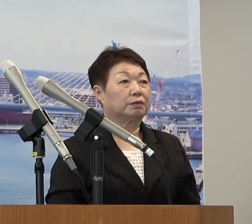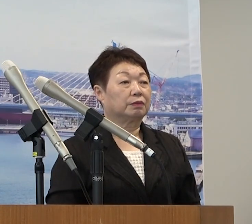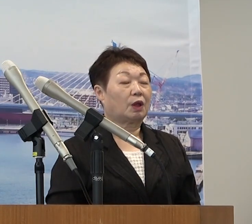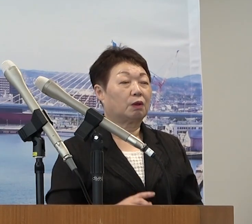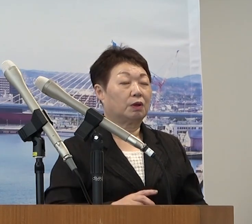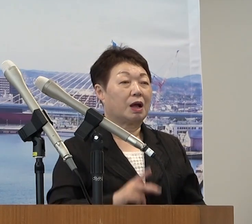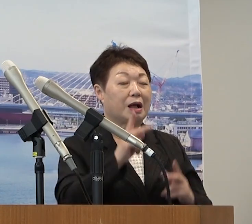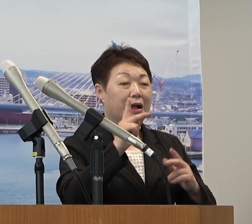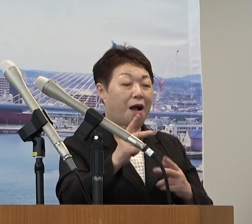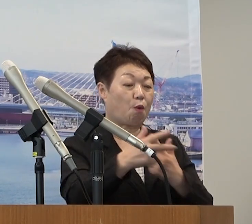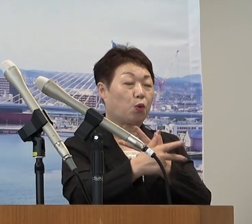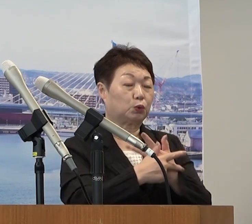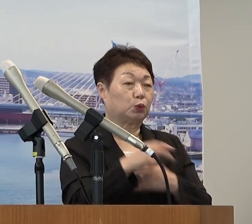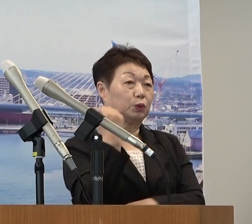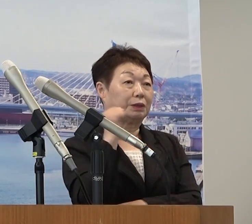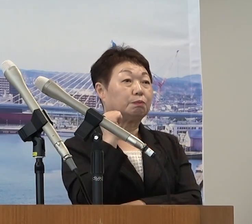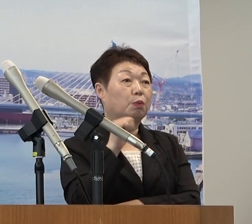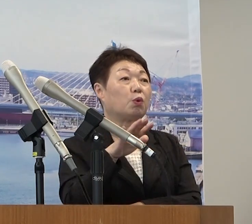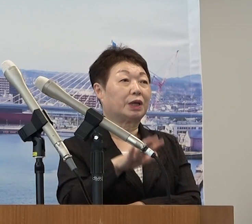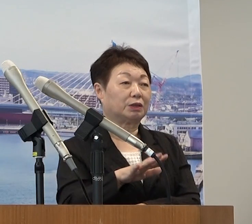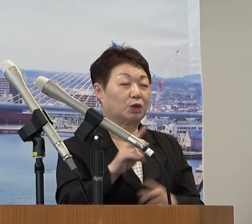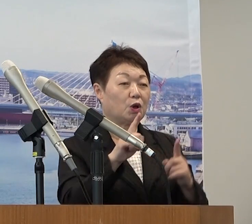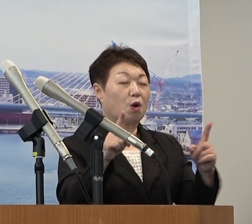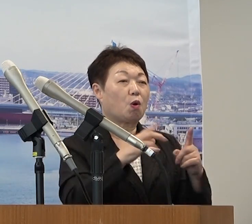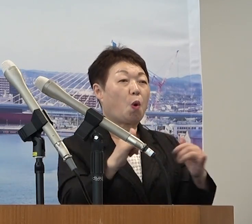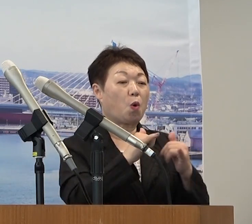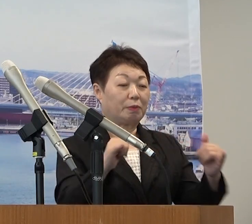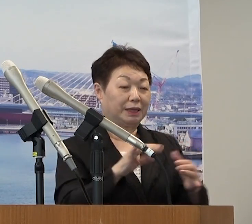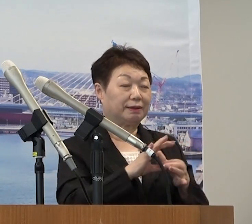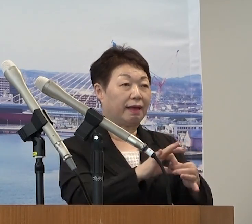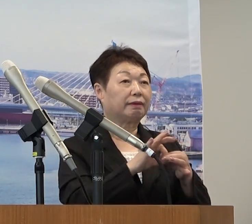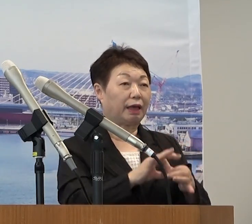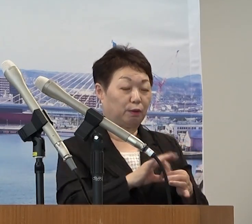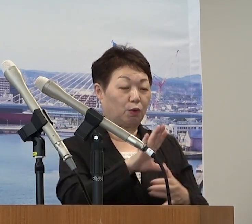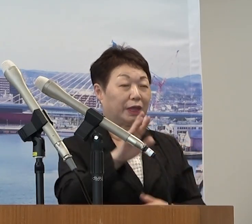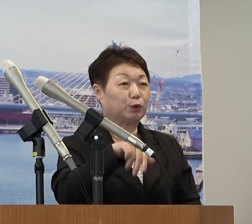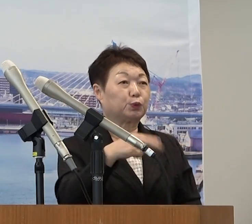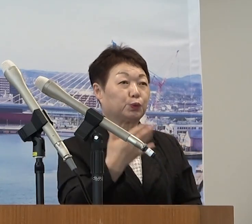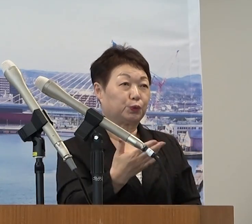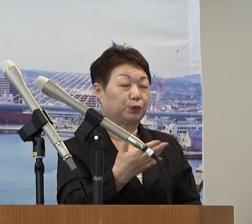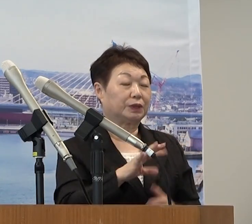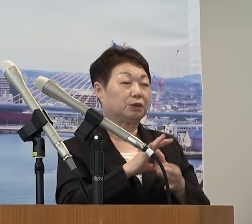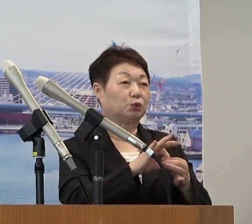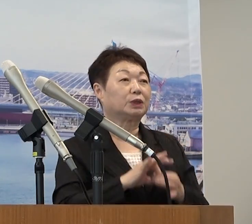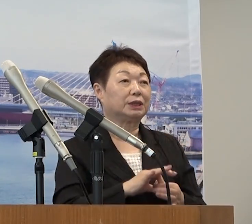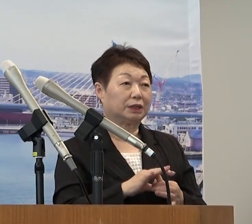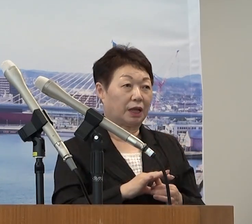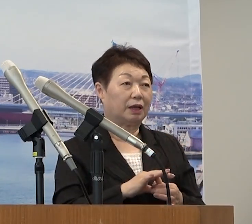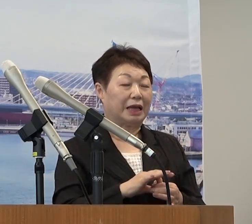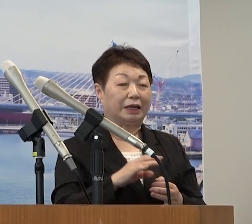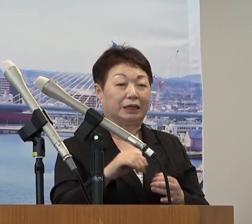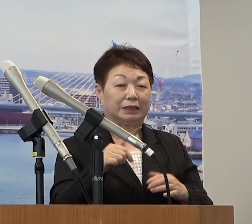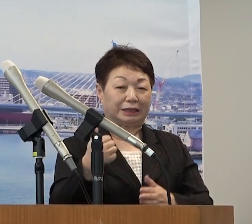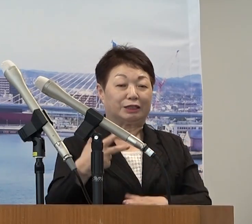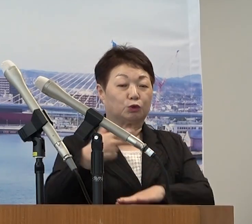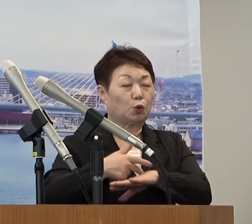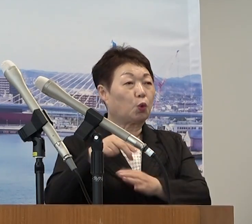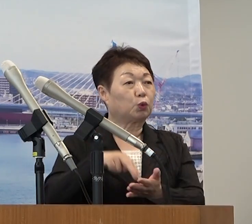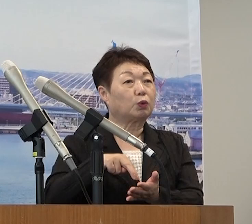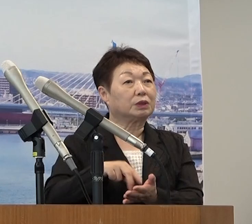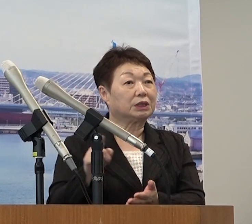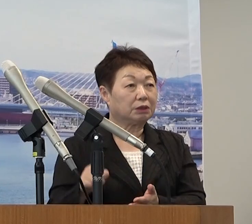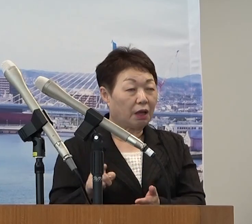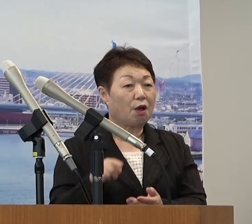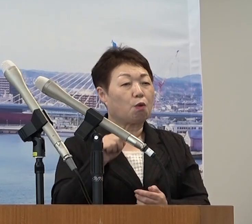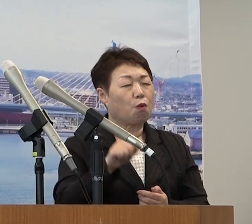河北新報の関根と申します。公民連携デスクのことで引き続きなんですけども、西市長として現時点で、まあ、こうい